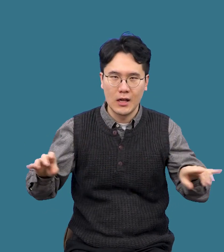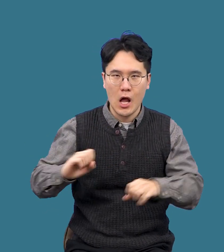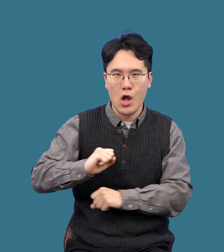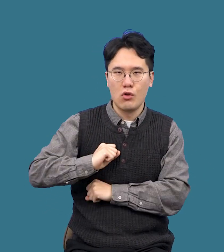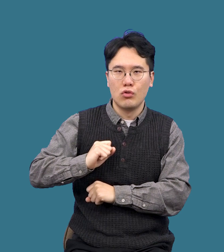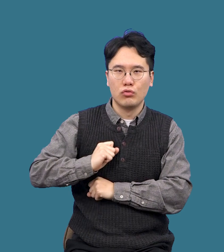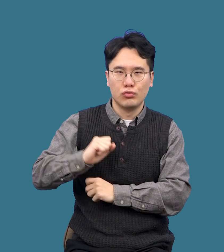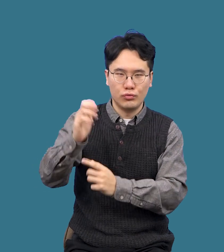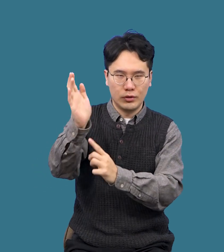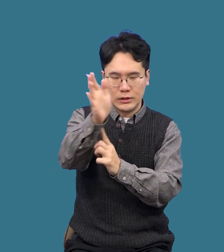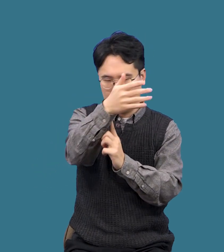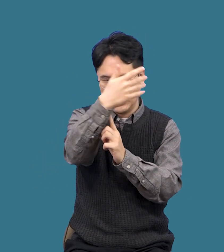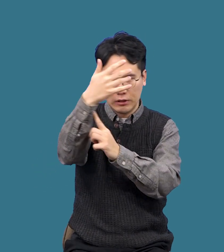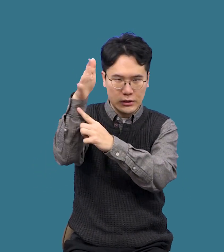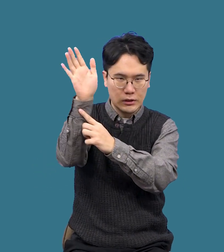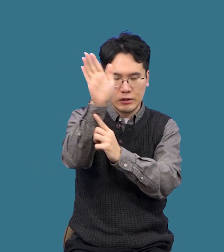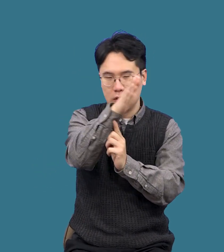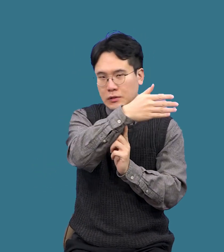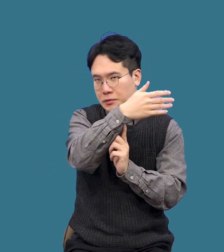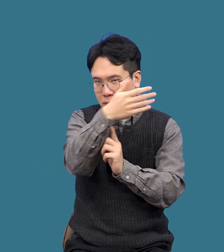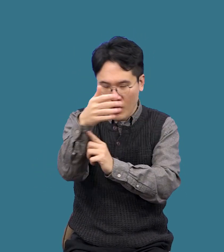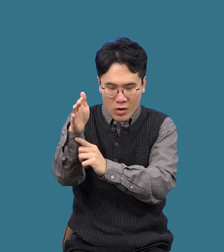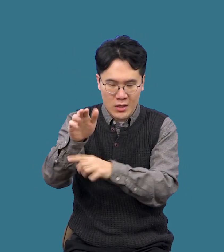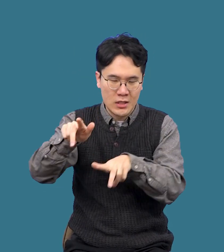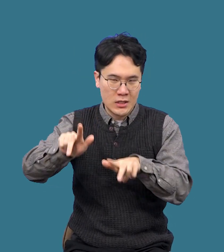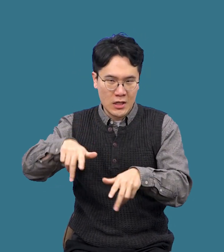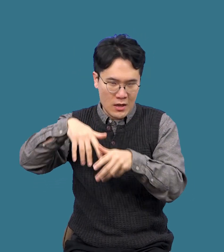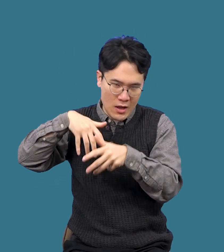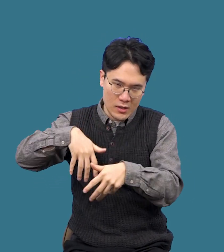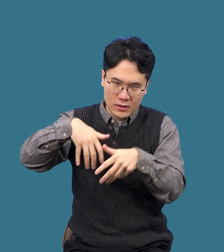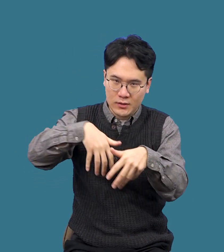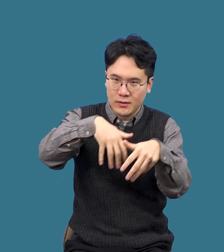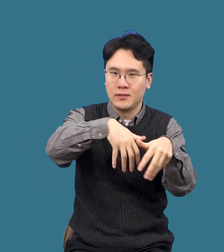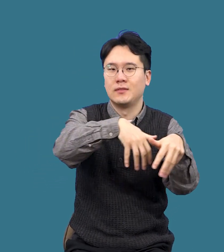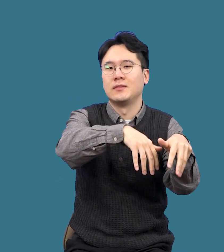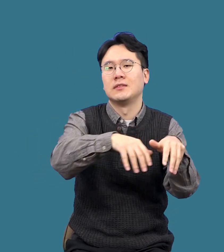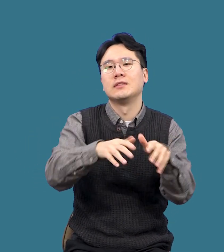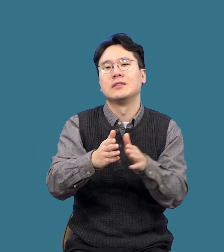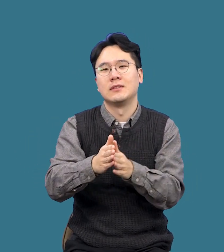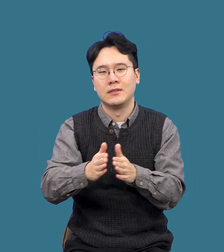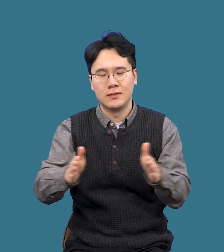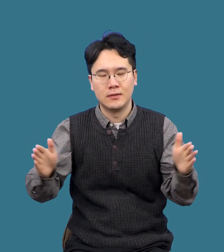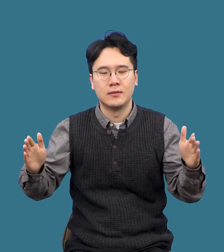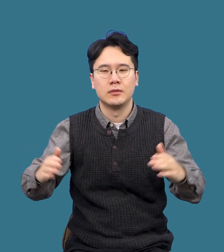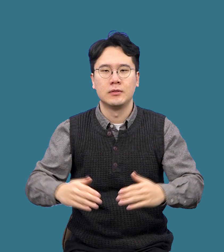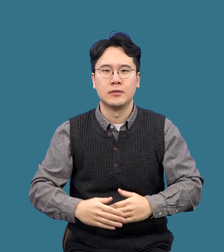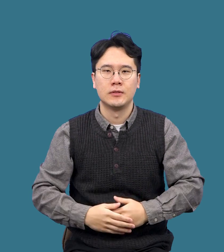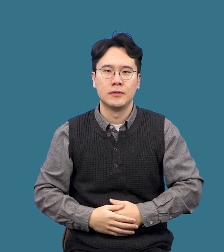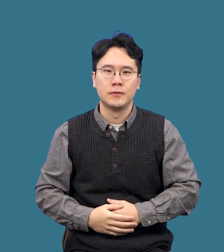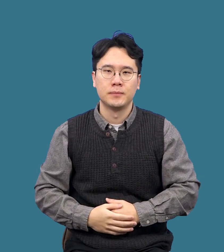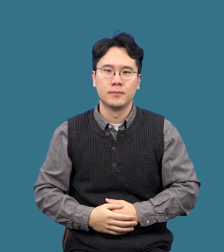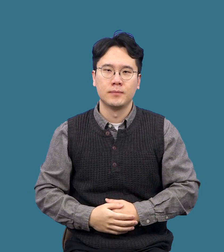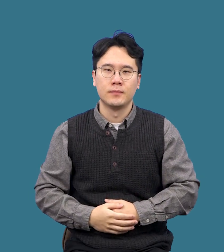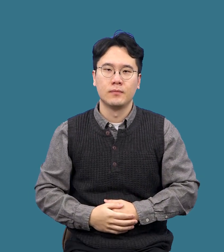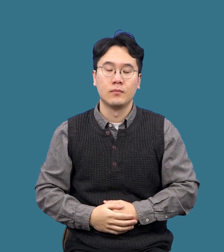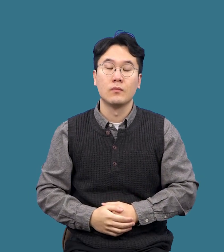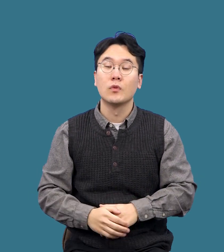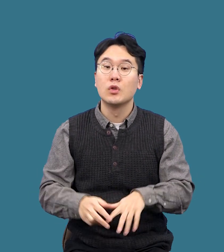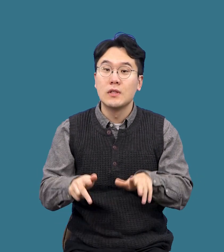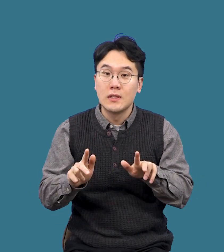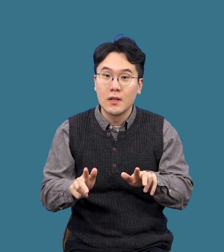지휘관의 인솔에 따라 이제 행진하게 되었습니다. 그리고 그들은 마침내 약속의 땅에